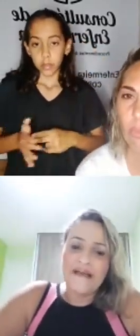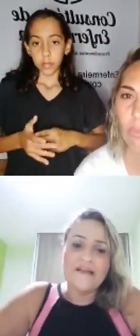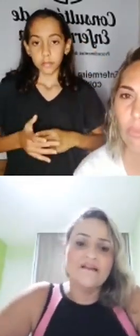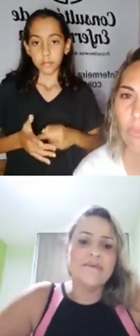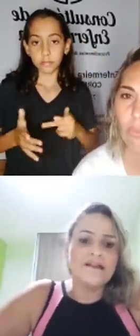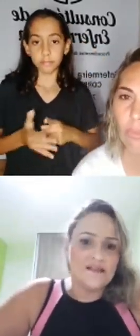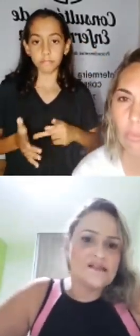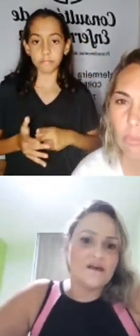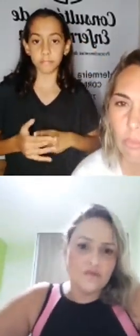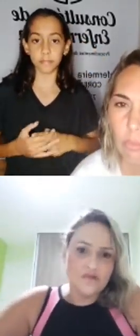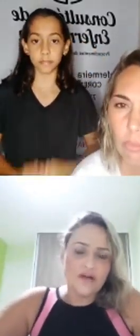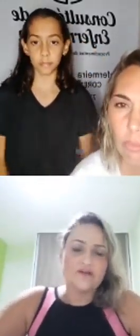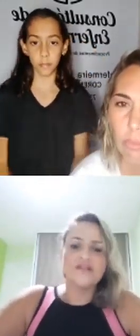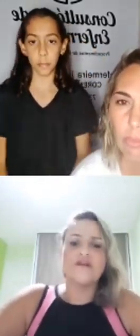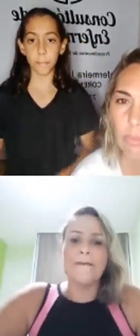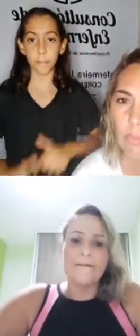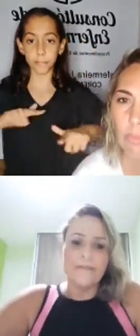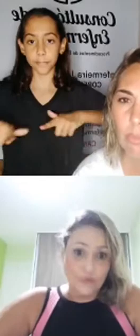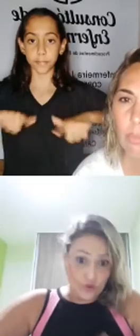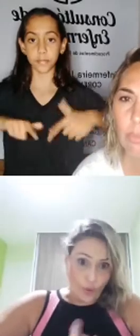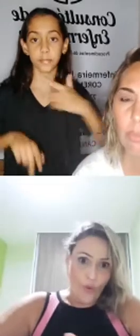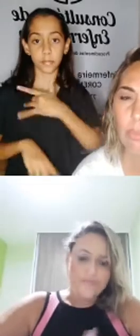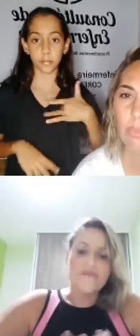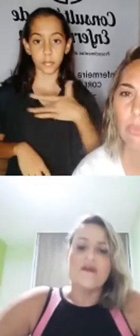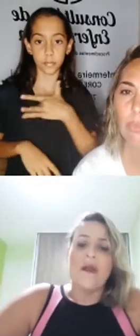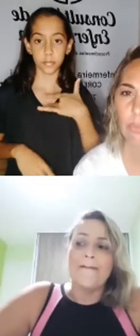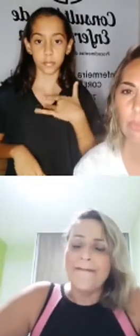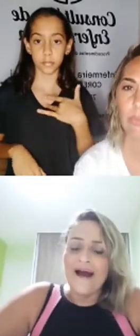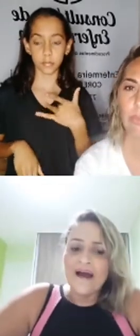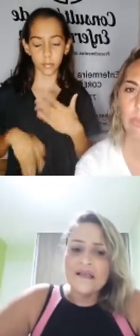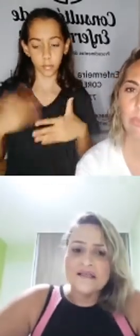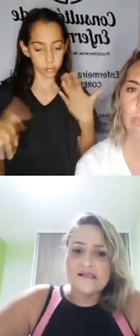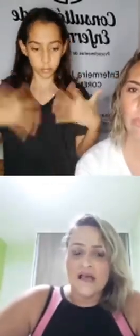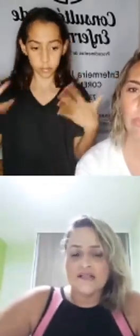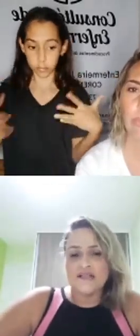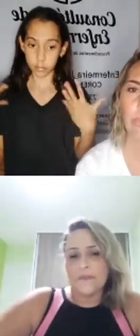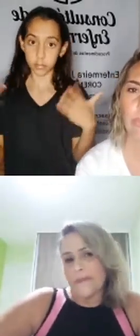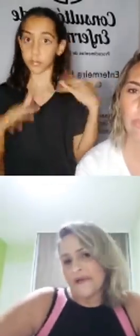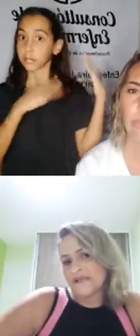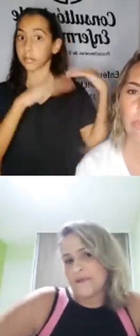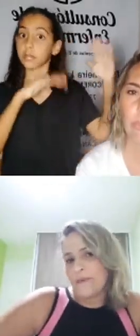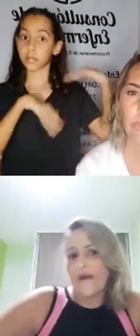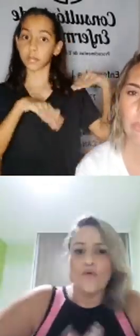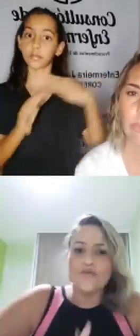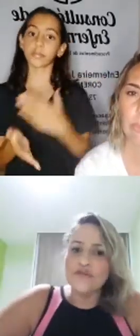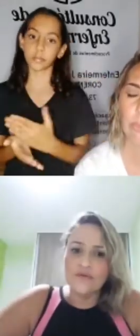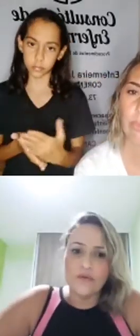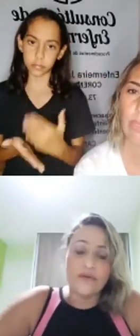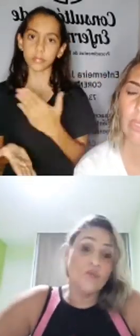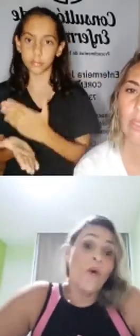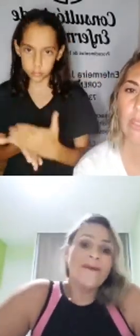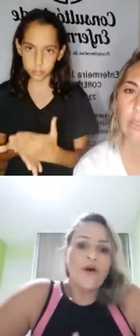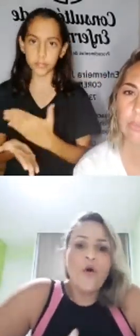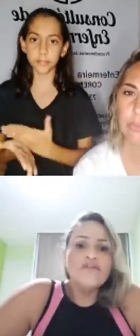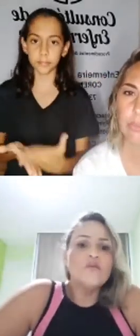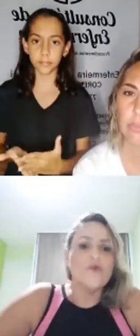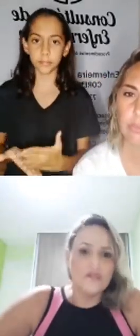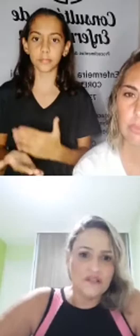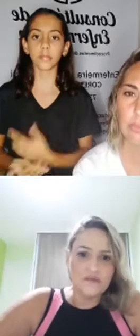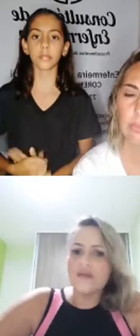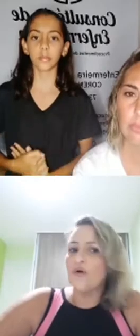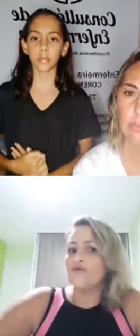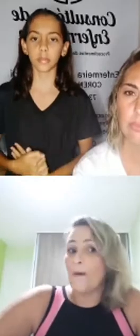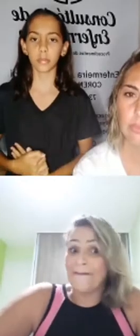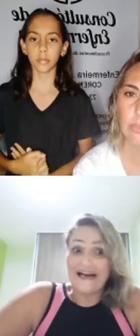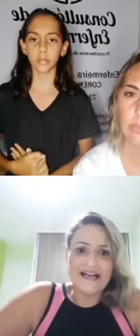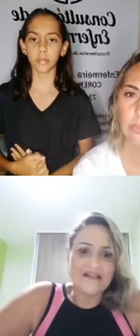para quem trabalha na saúde, a rotina mudou, mas a gente, por exemplo, eu continuo. Houve um momento